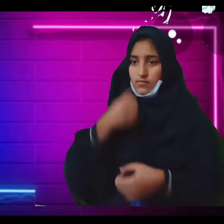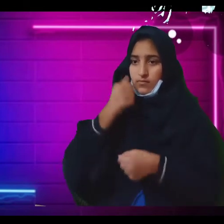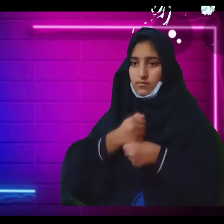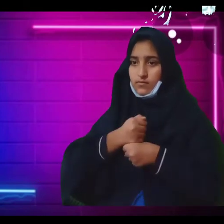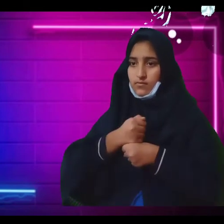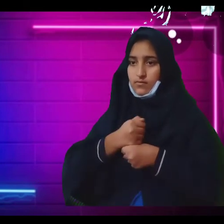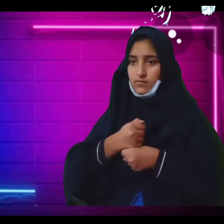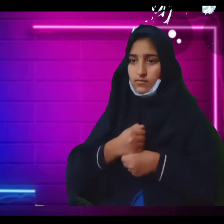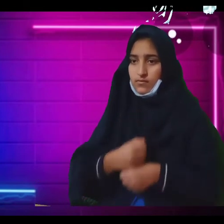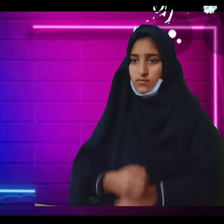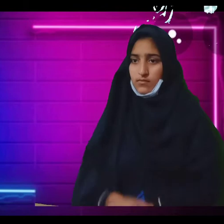इत्तफाक,